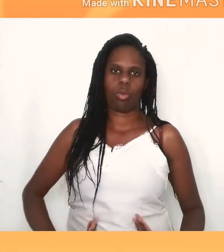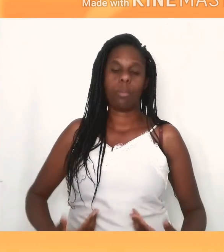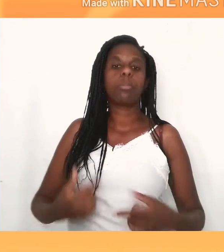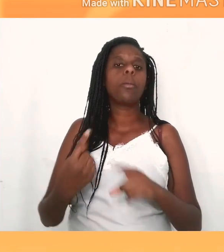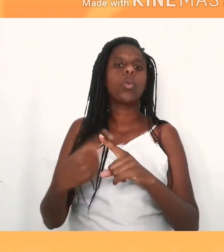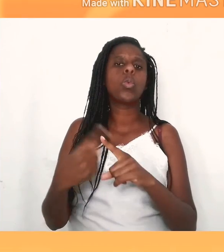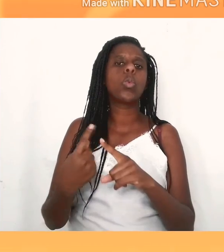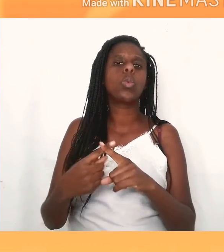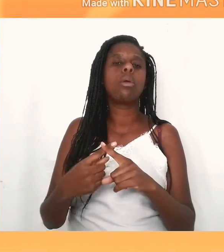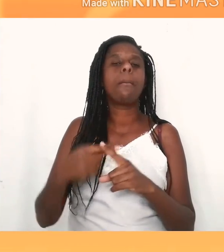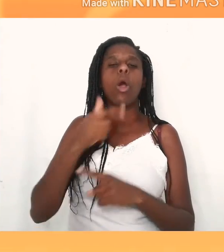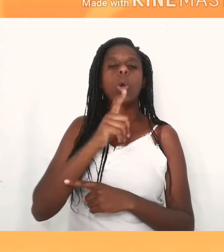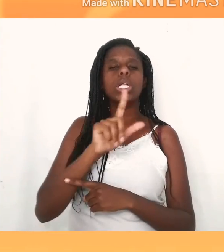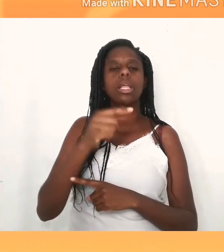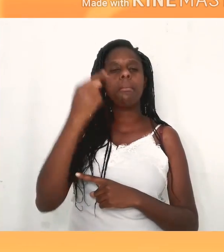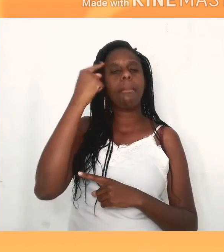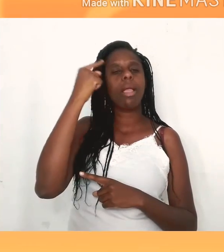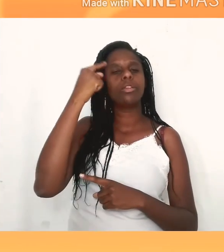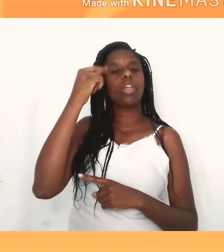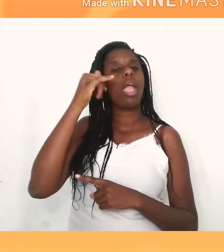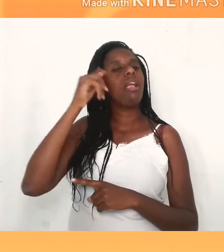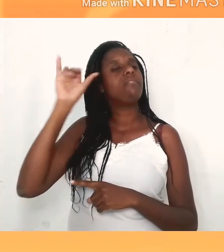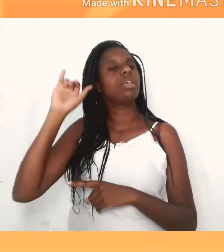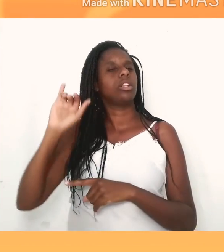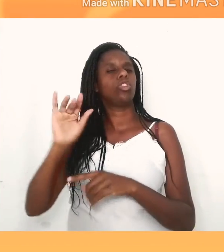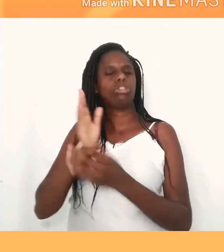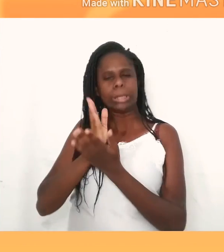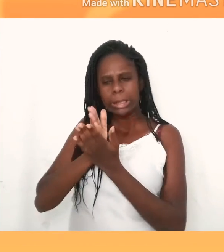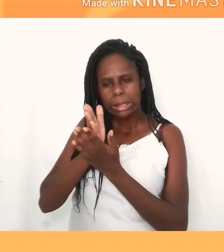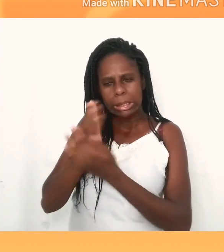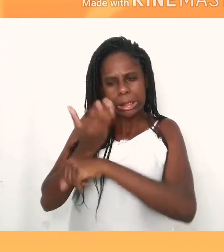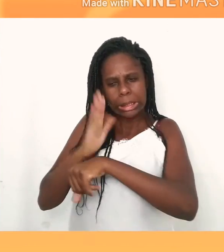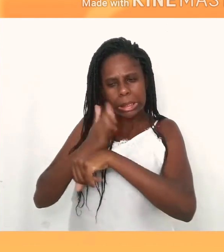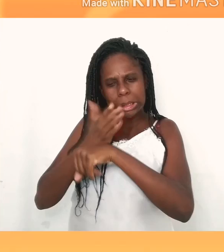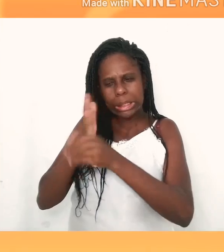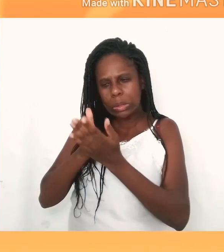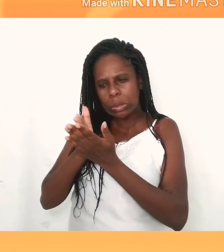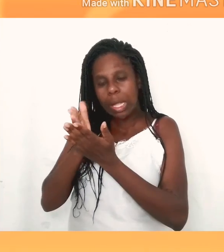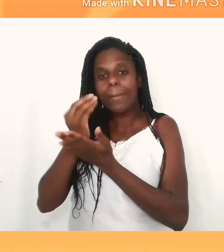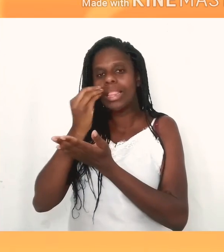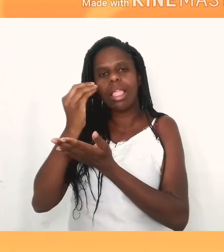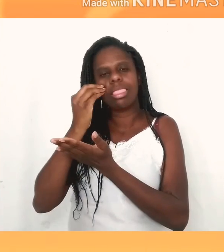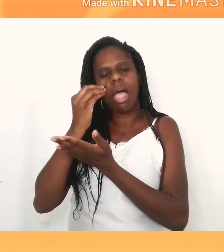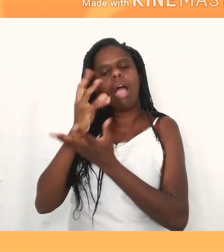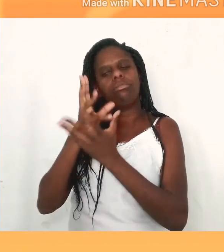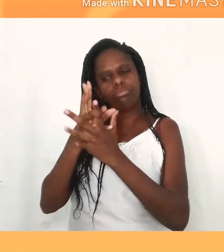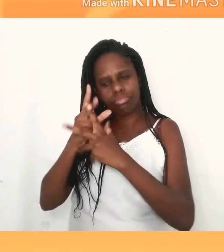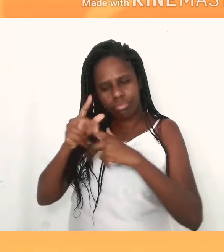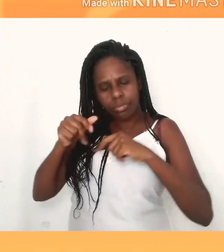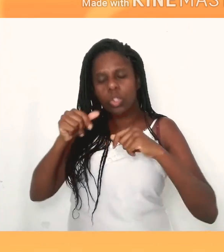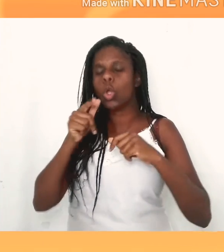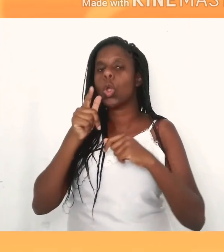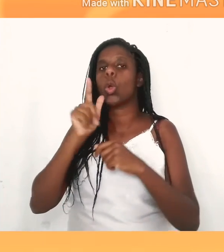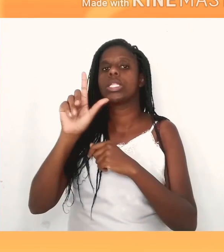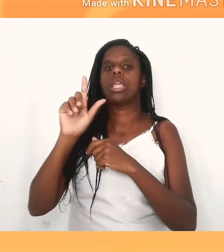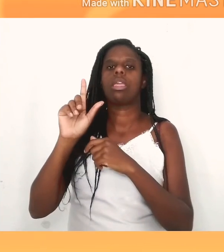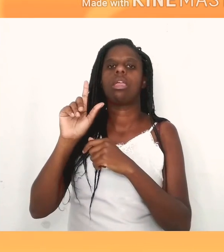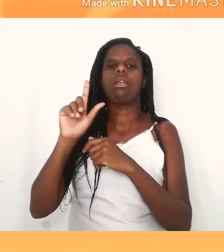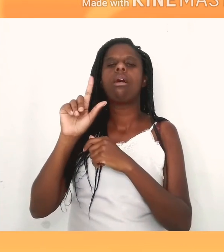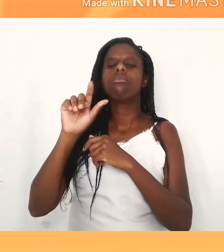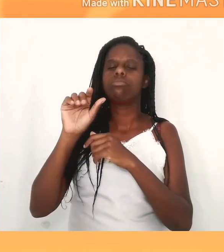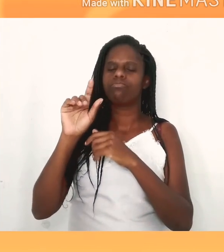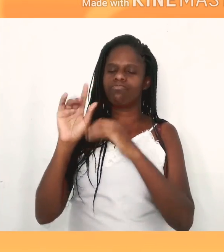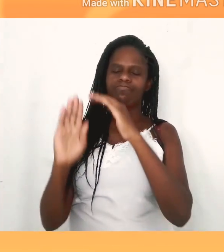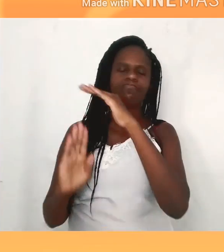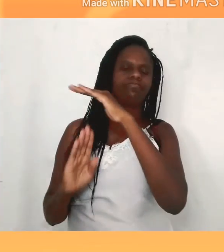pratica, para que a mente seja descondicionada, para que a pessoa tenha saúde, né, para seguir o